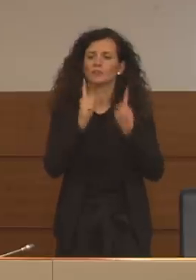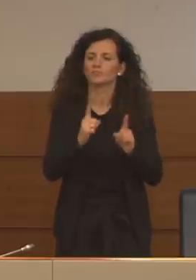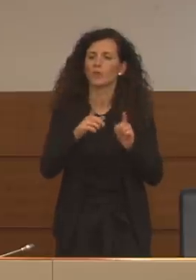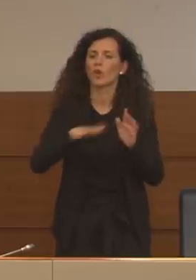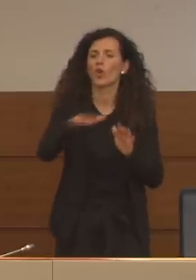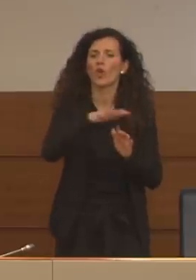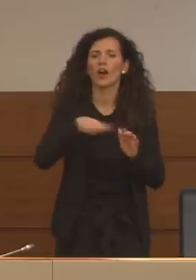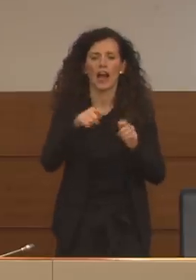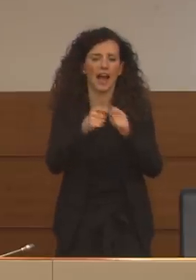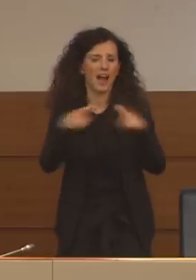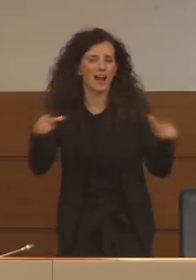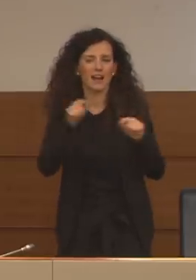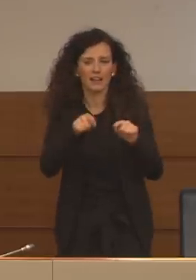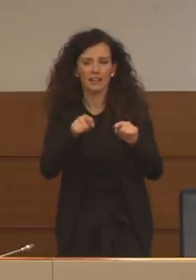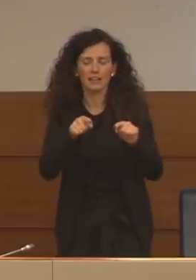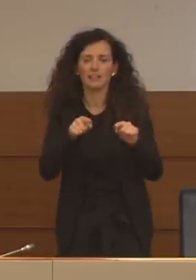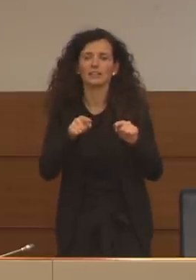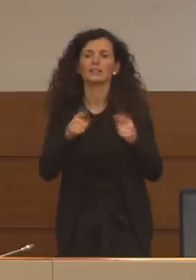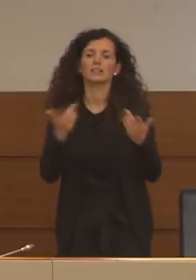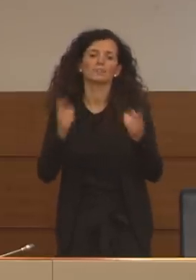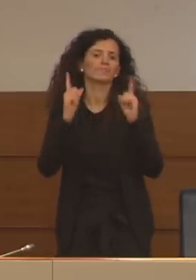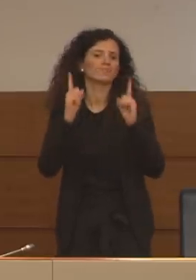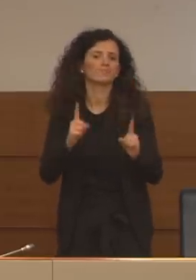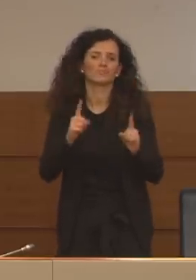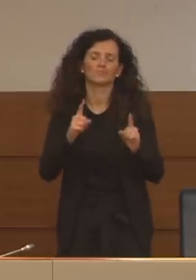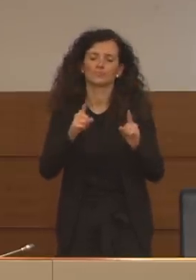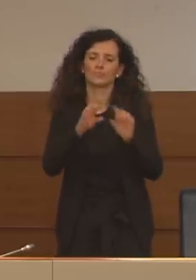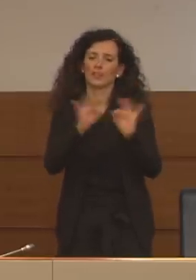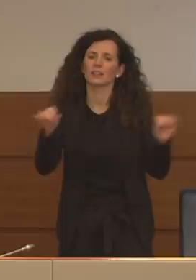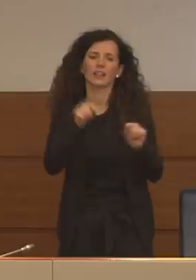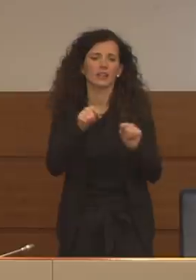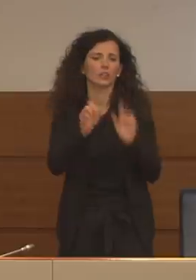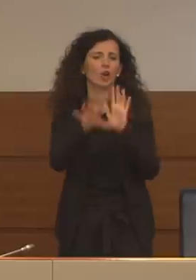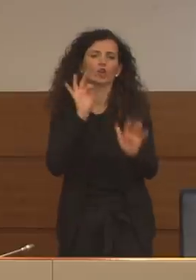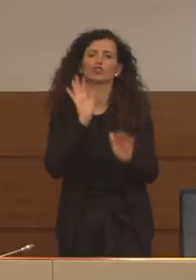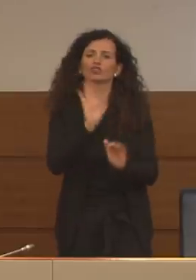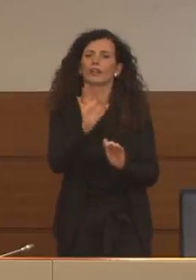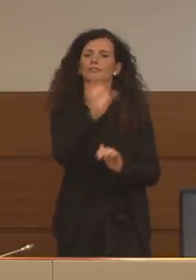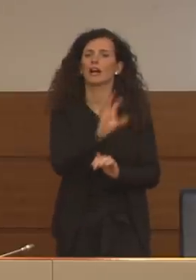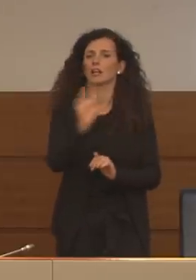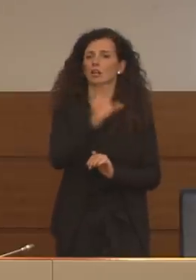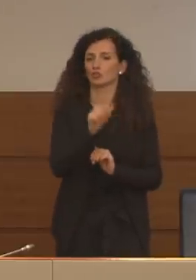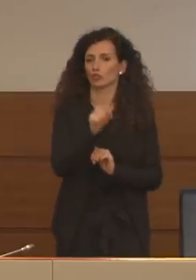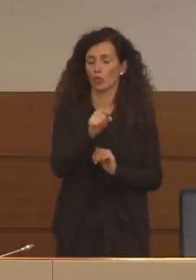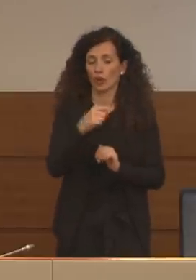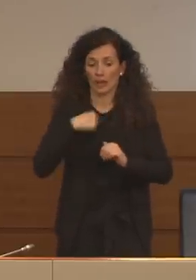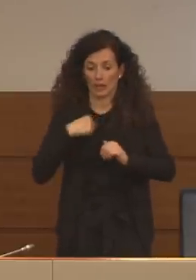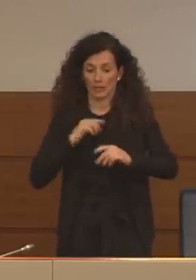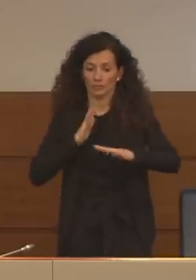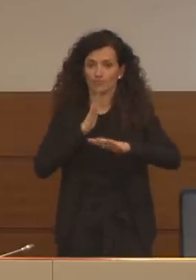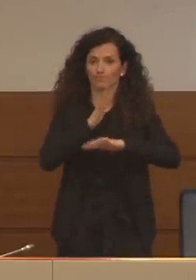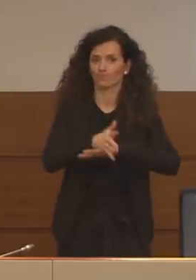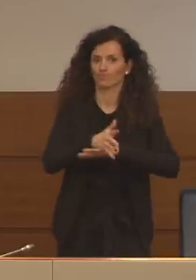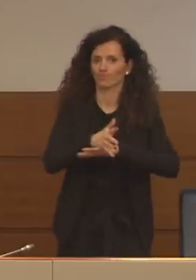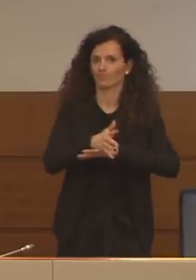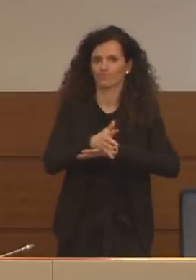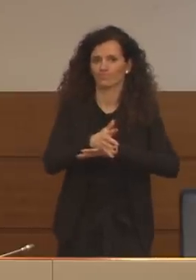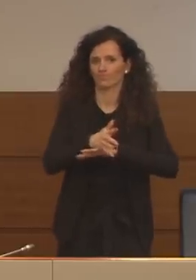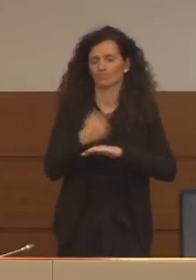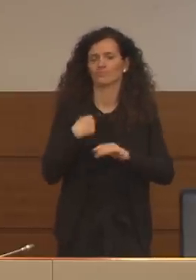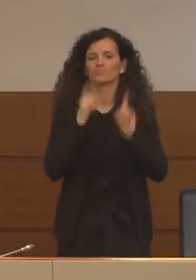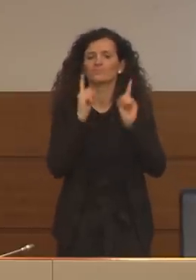scelta è rimessa per l'appunto ai territori non entro nel merito delle scelte saranno chi ha la